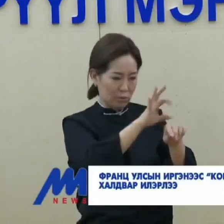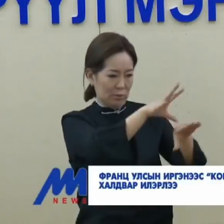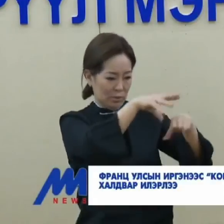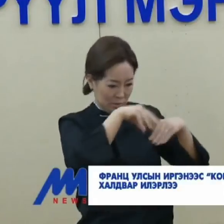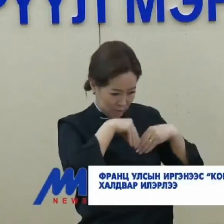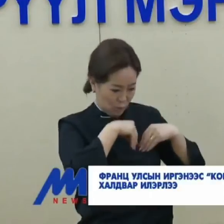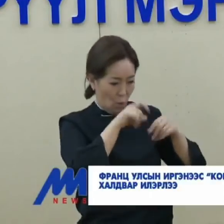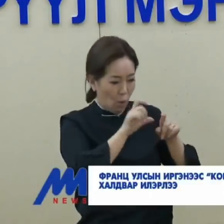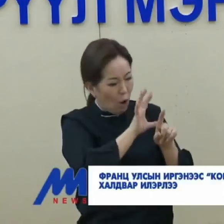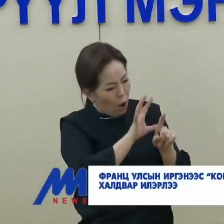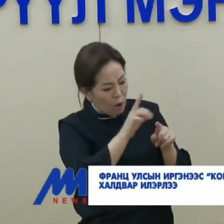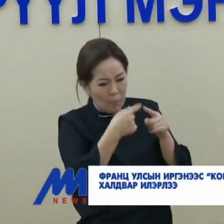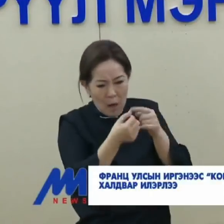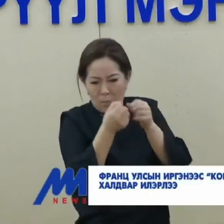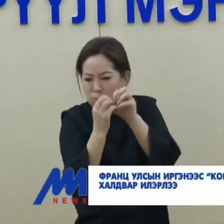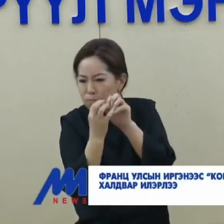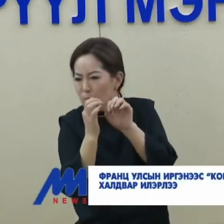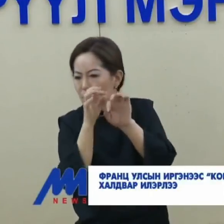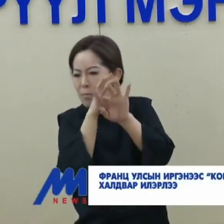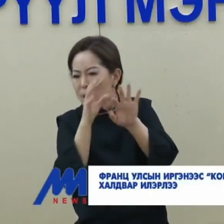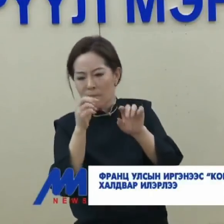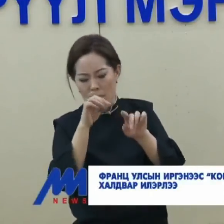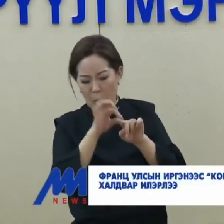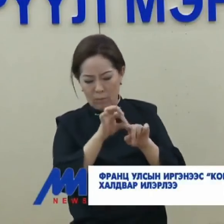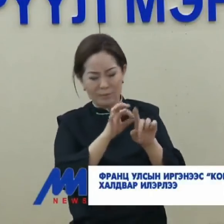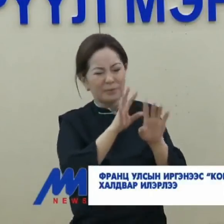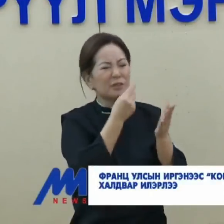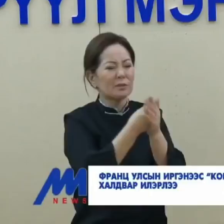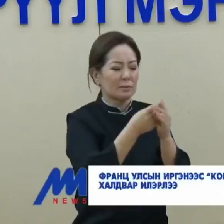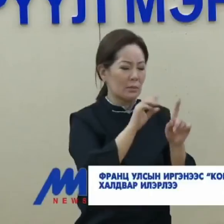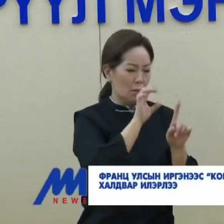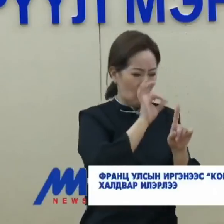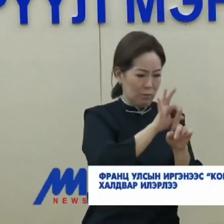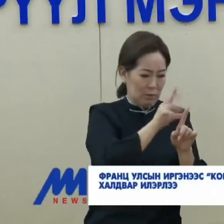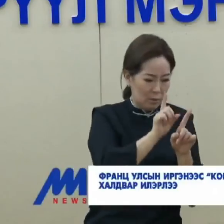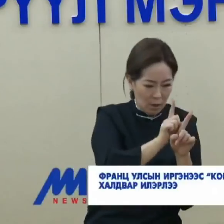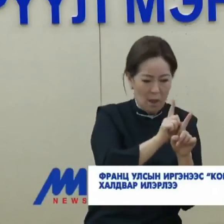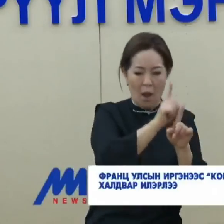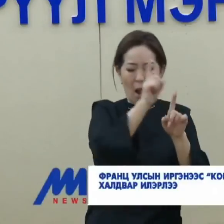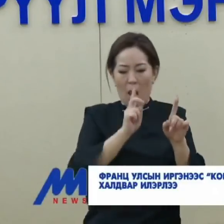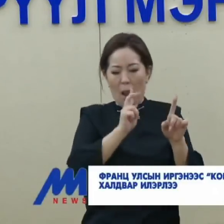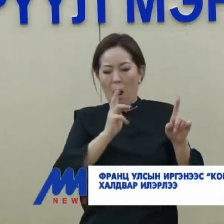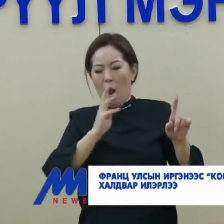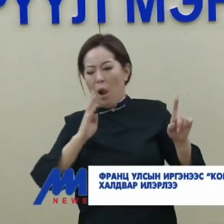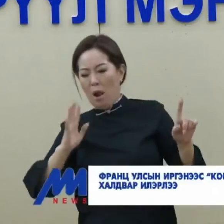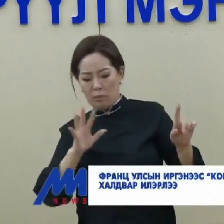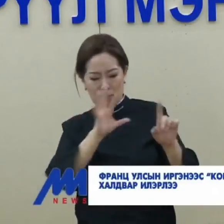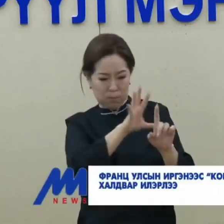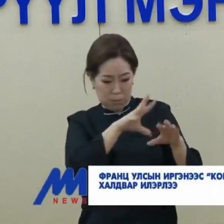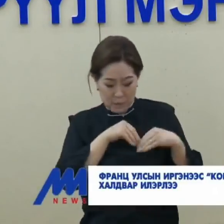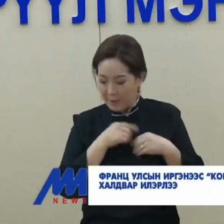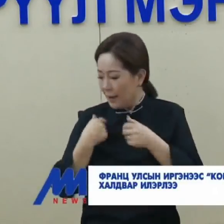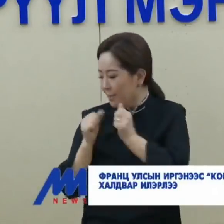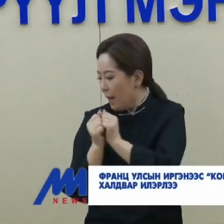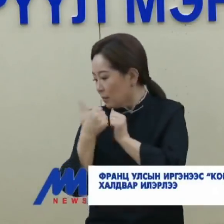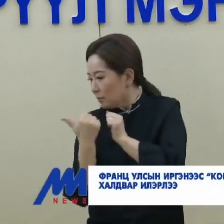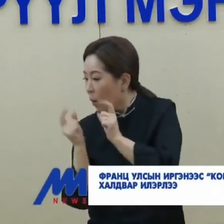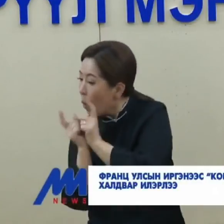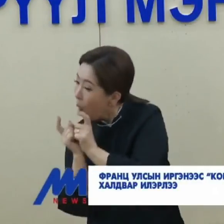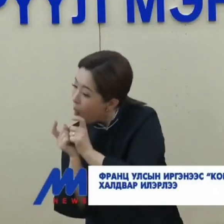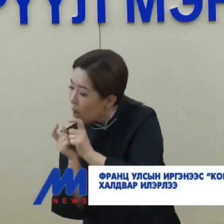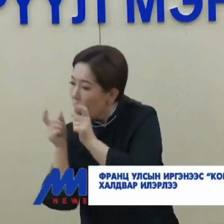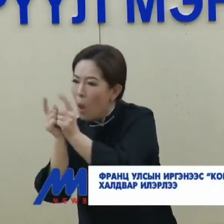үндэсний төвд хандан хавьталтаа дахиад одоо 2-3-р хавьтал болсон хүмүүс өөрсдийгөө ажил